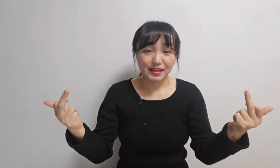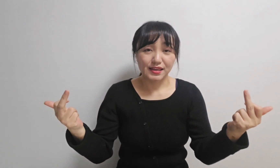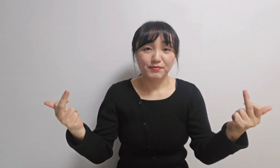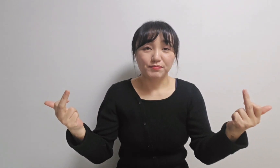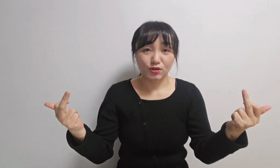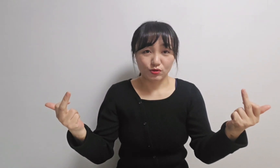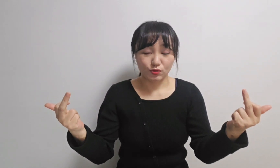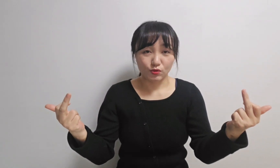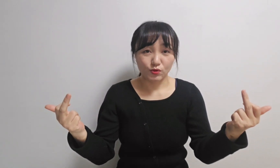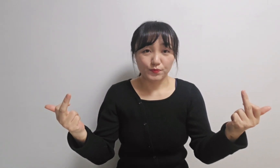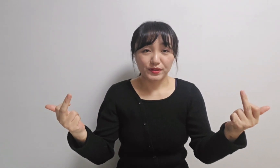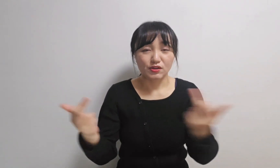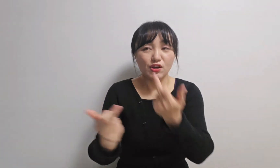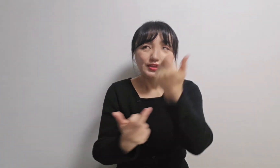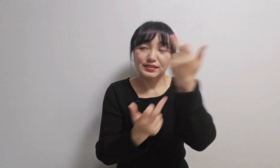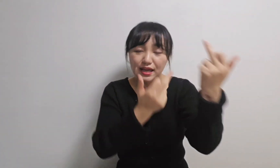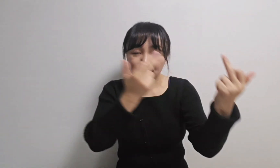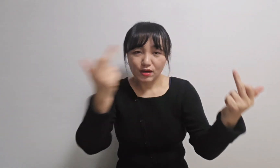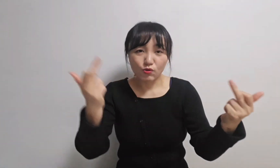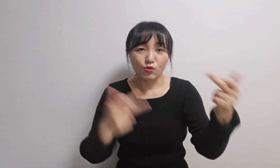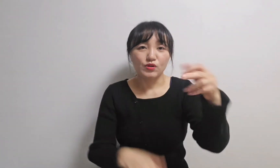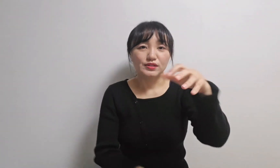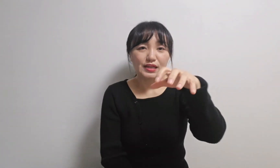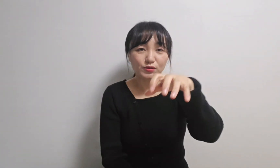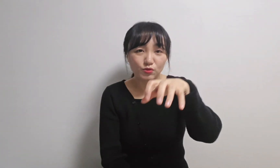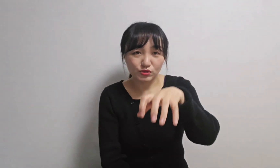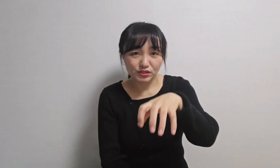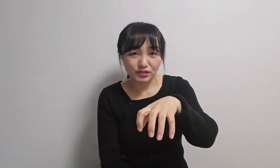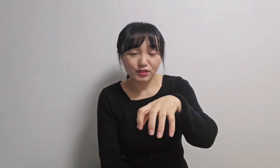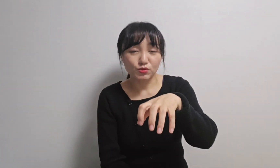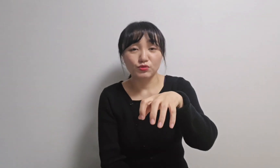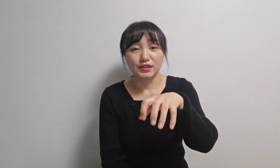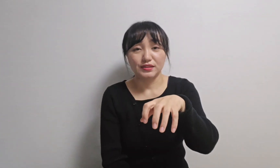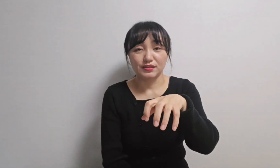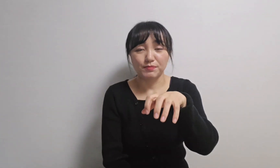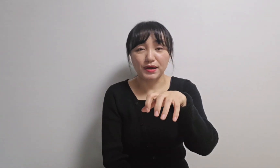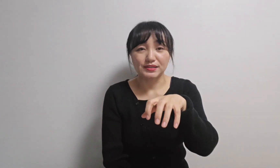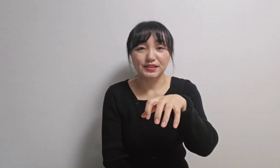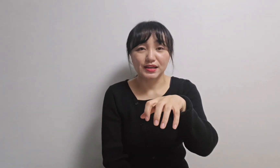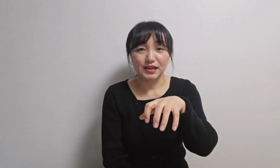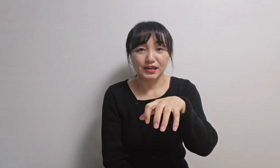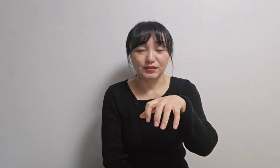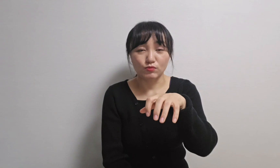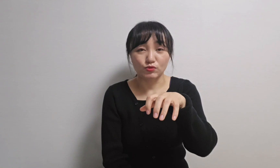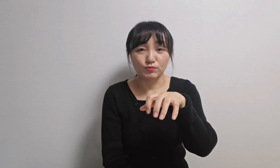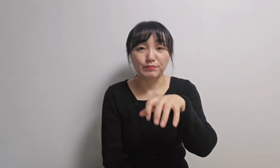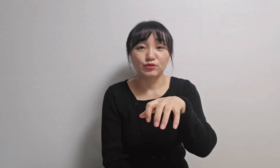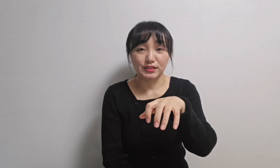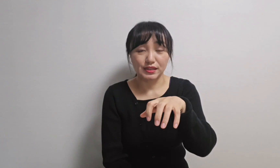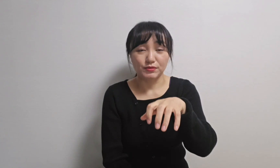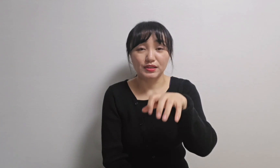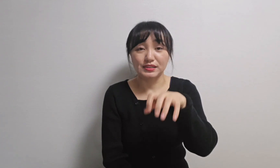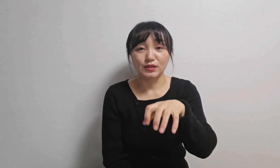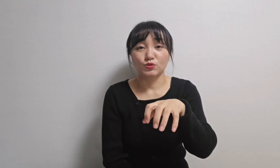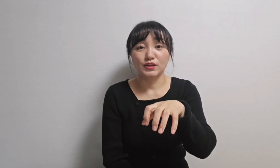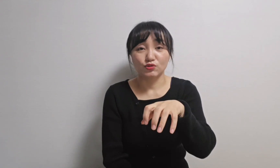산에 피어도. 그래서 산하고 장소를 해줘도 되는데 이제 박자가 너무 바쁘기 때문에 이제 장소란